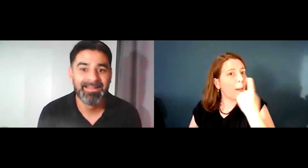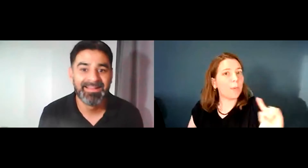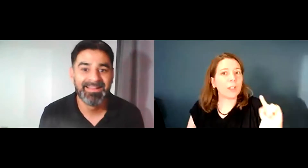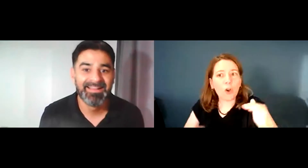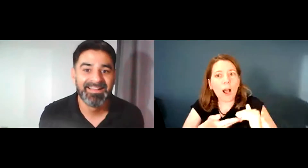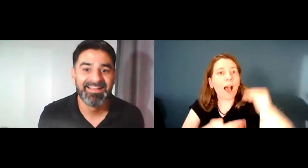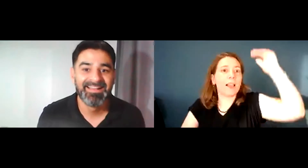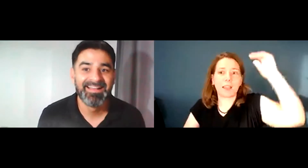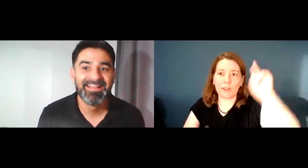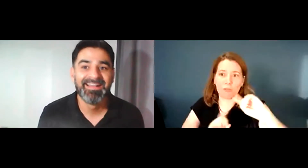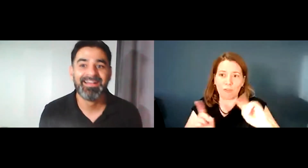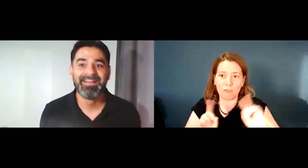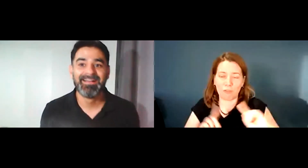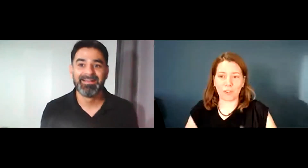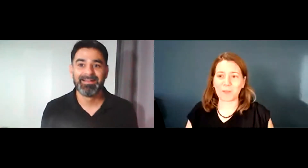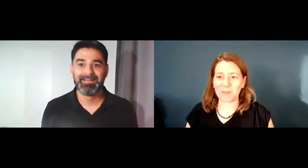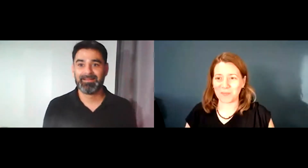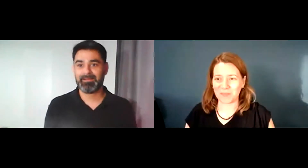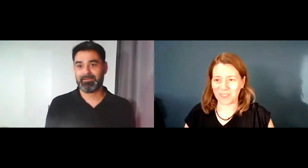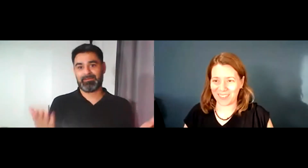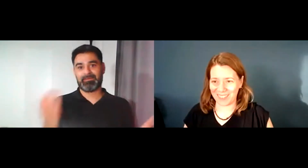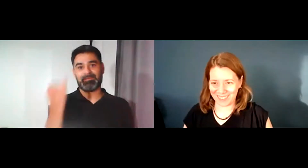No. Sí, no parecería salsa.